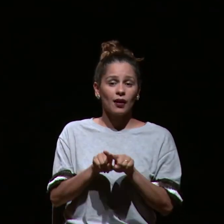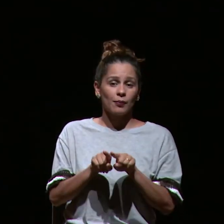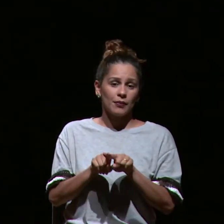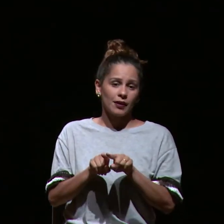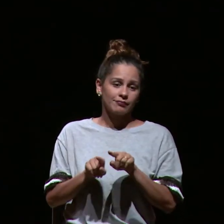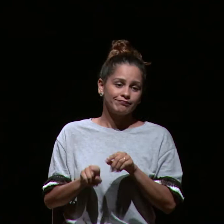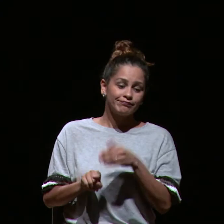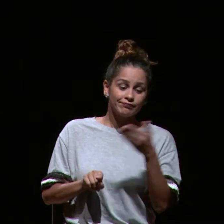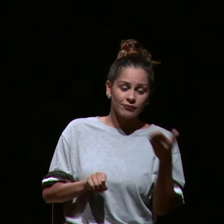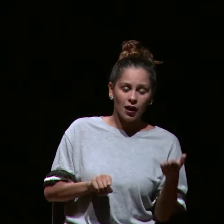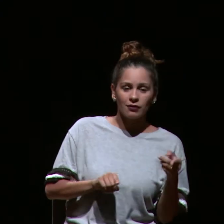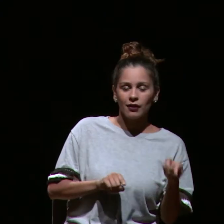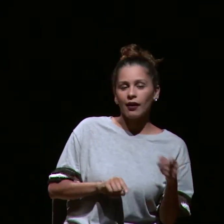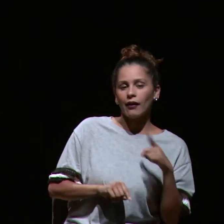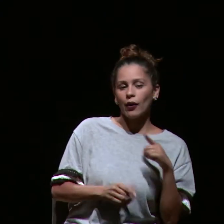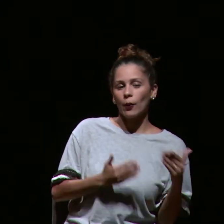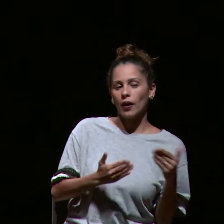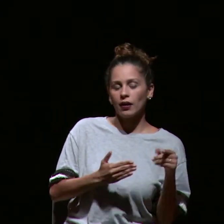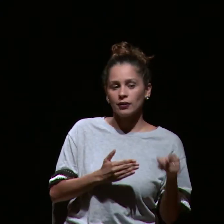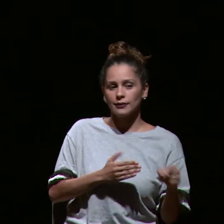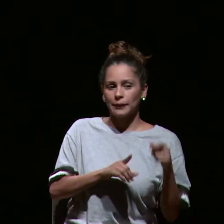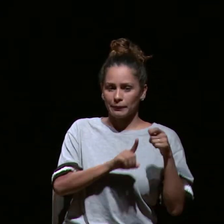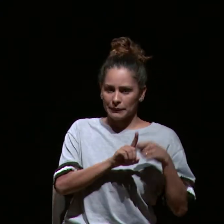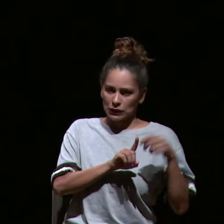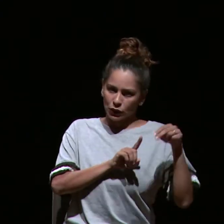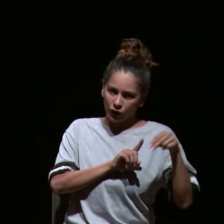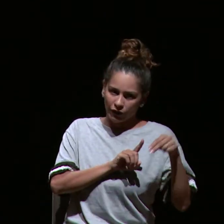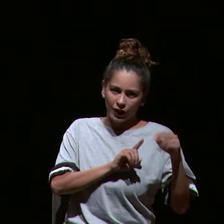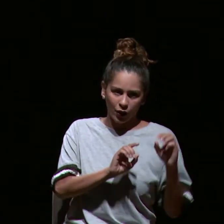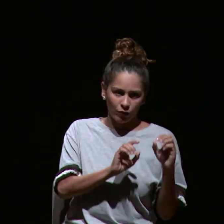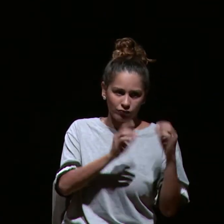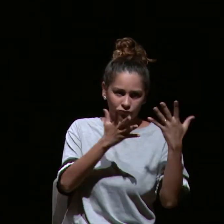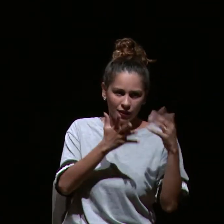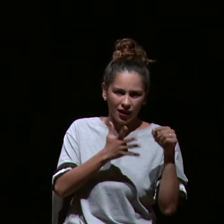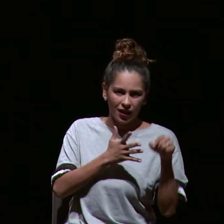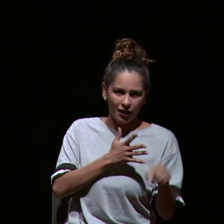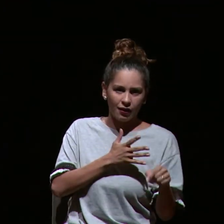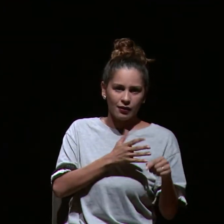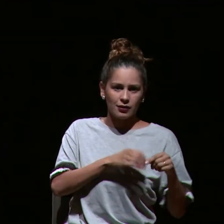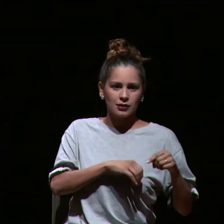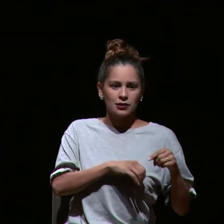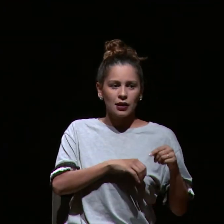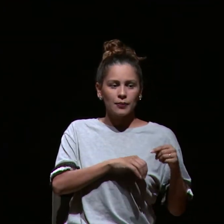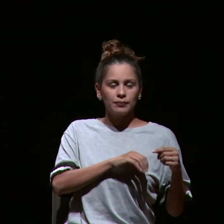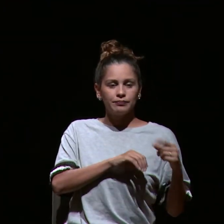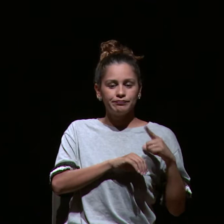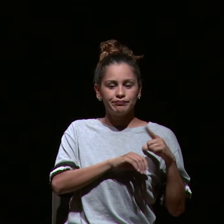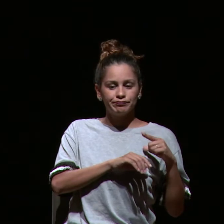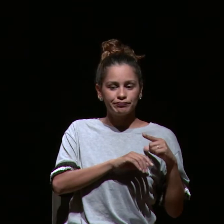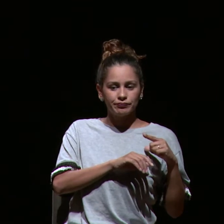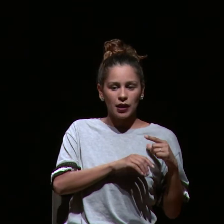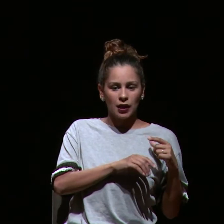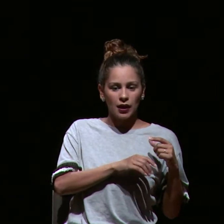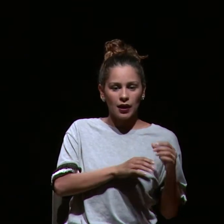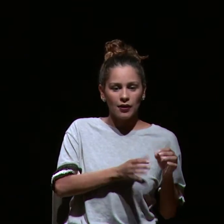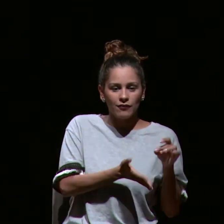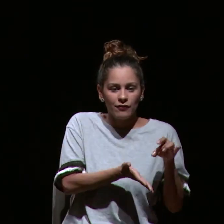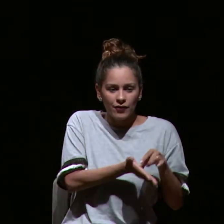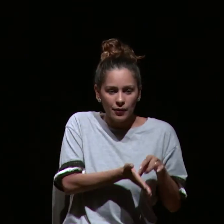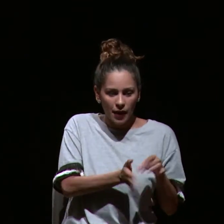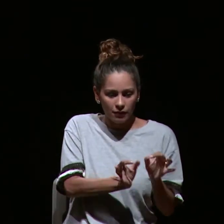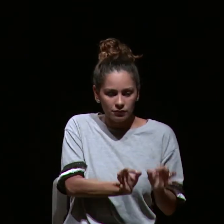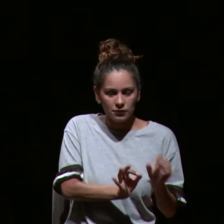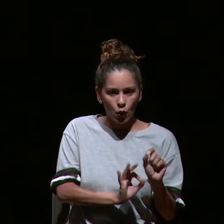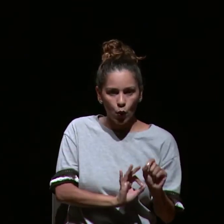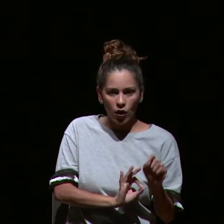achatamento simbólico em grande parte destas manifestações ao longo da última década, ignorando o entendimento dessas culturas como